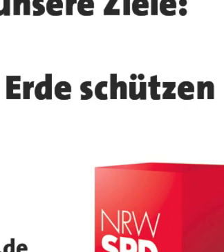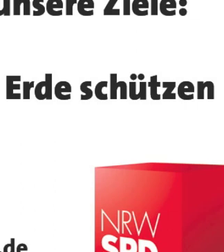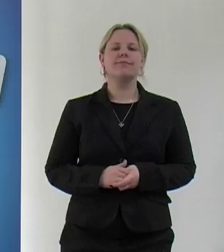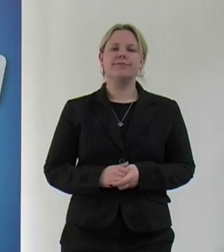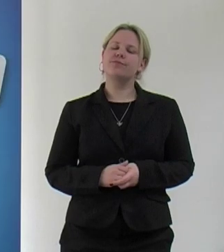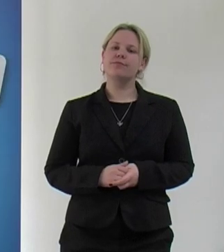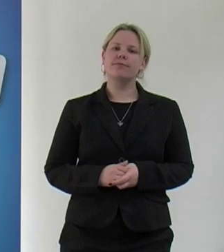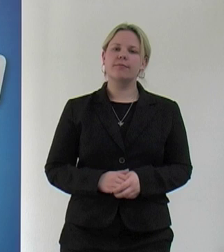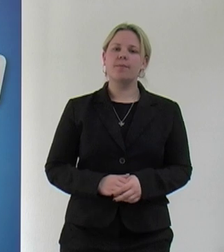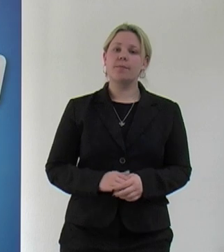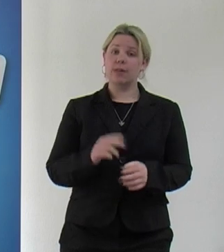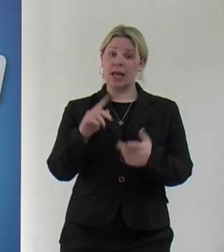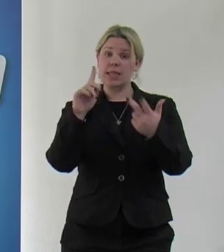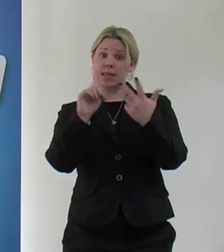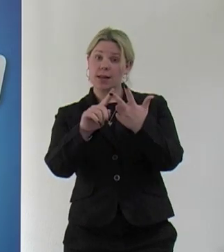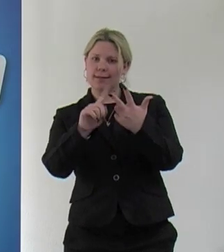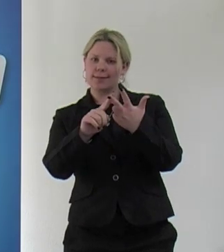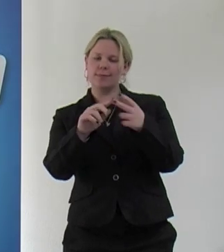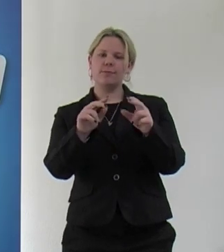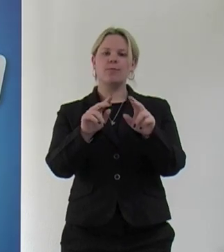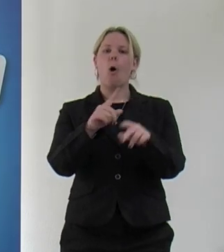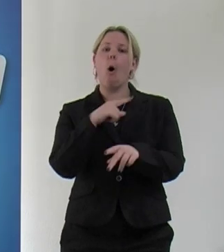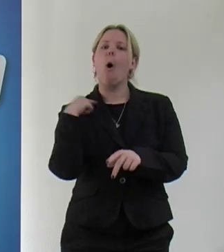3. Unsere Erde schützen.